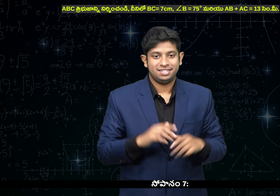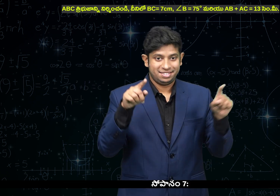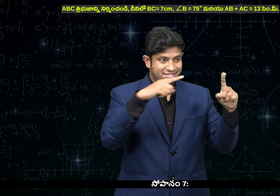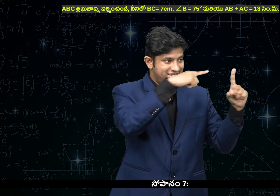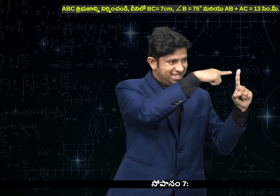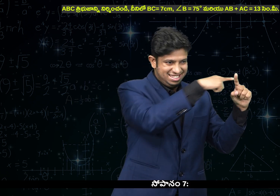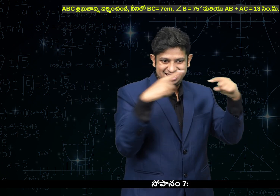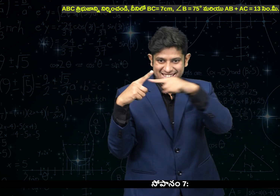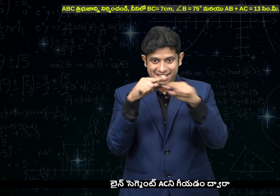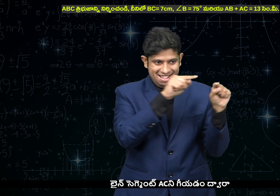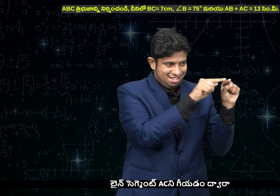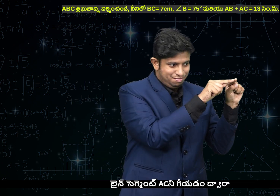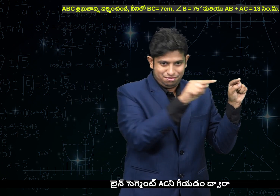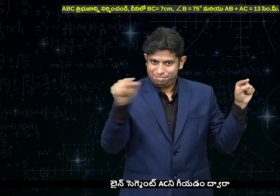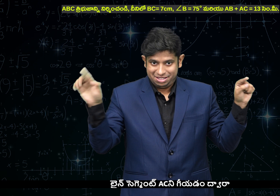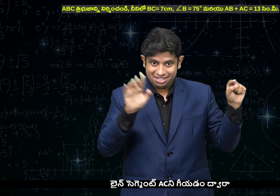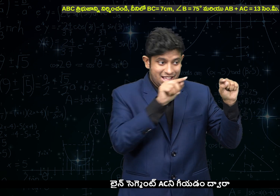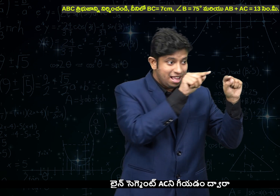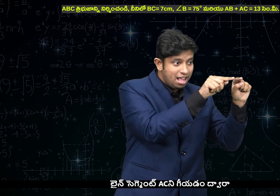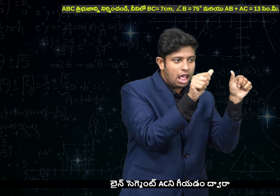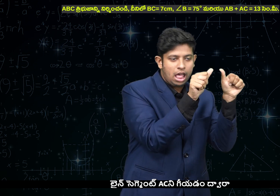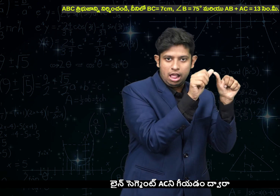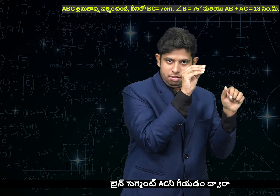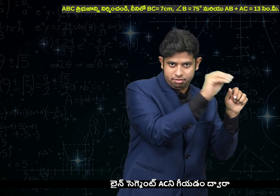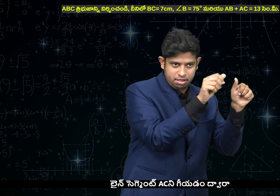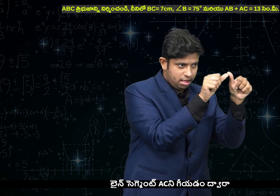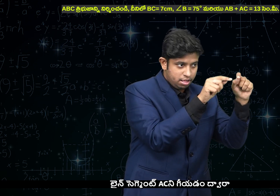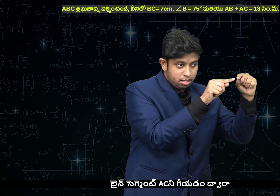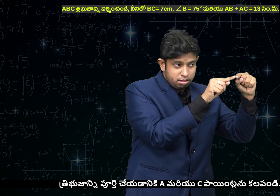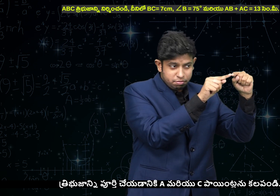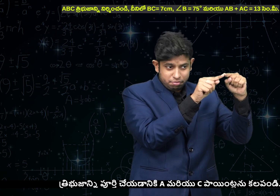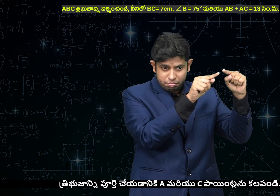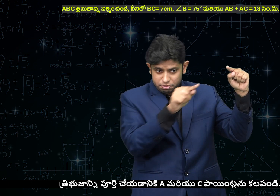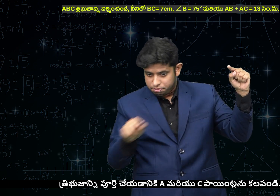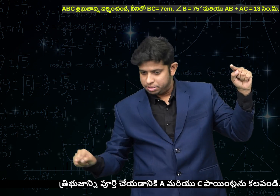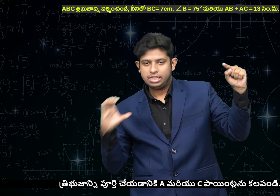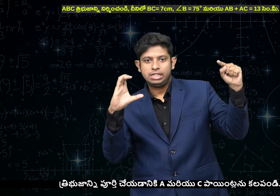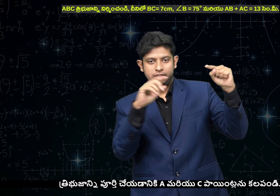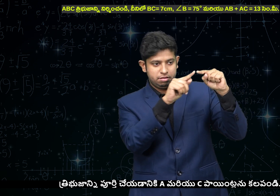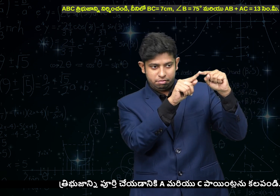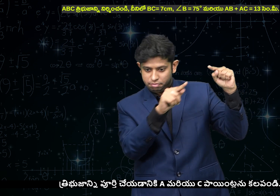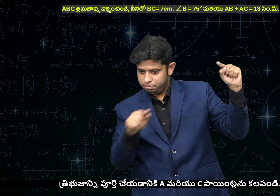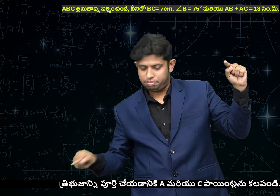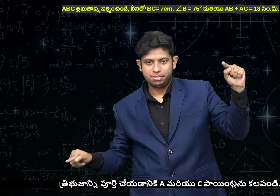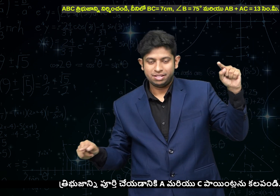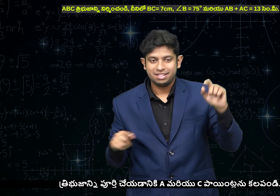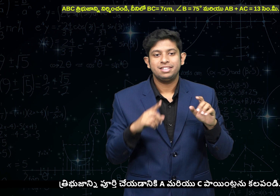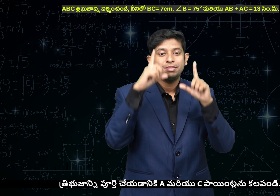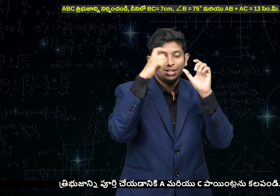సోపానం 7. లైన్ సెగ్మెంట్ ఏసీని గీయడం ద్వారా త్రిభుజాన్ని పూర్తి చేయడానికి ఏ మరియు